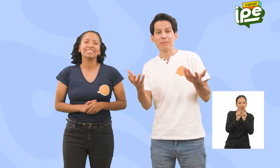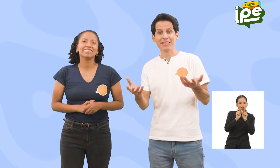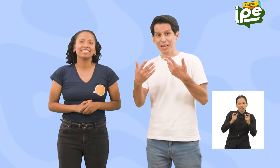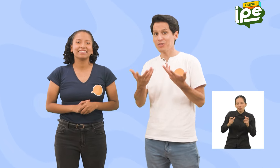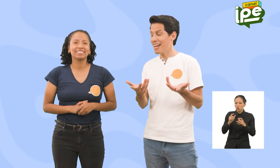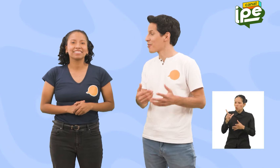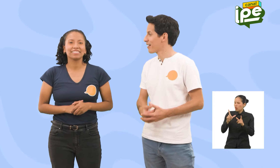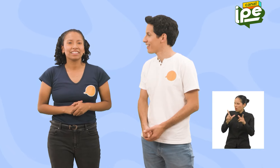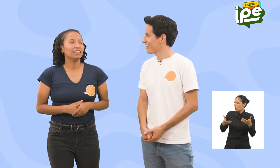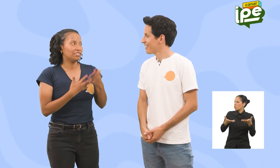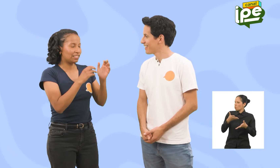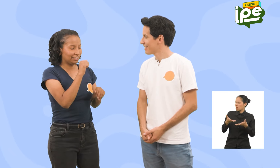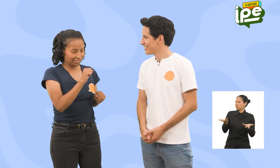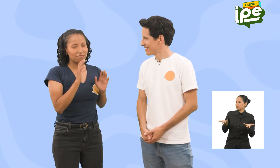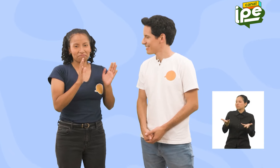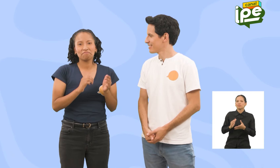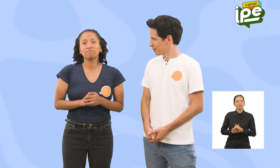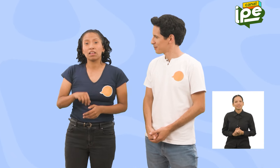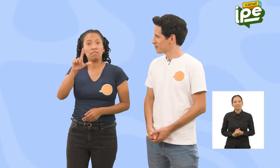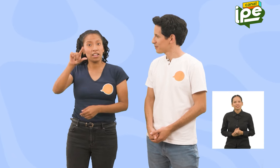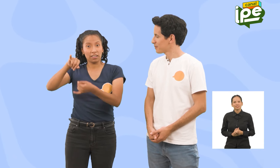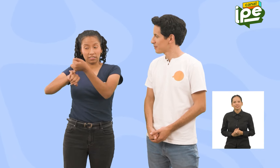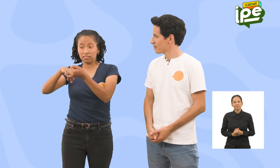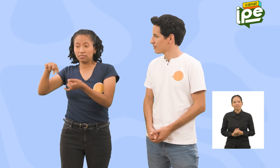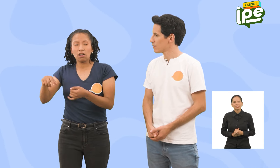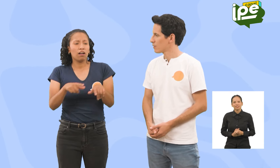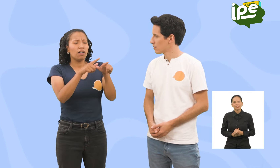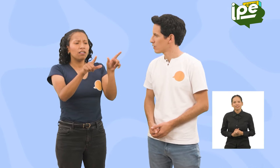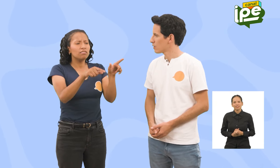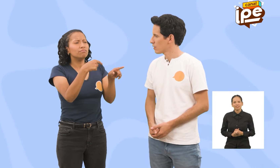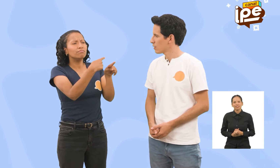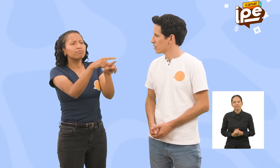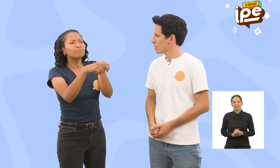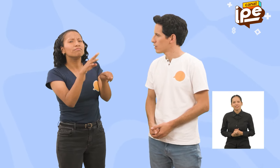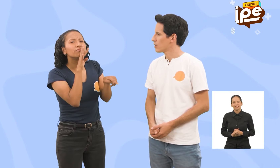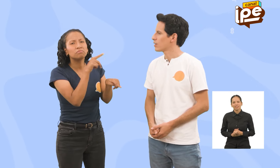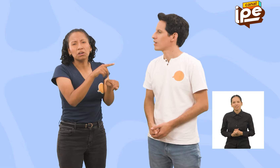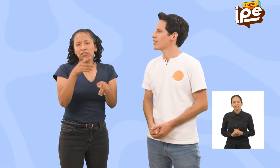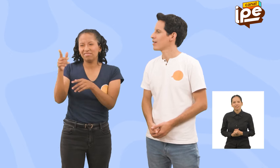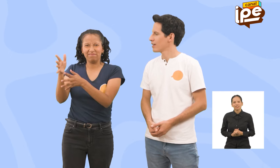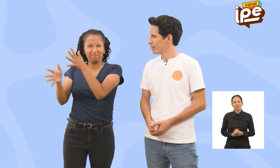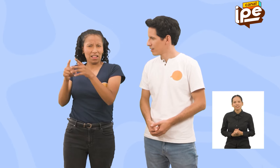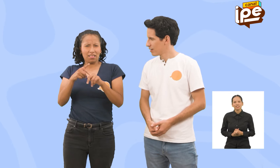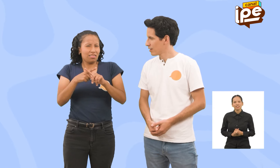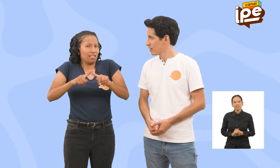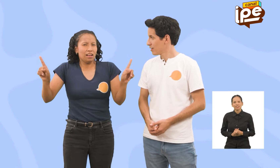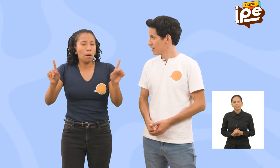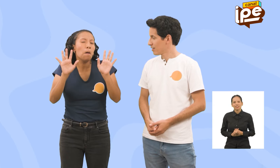gramática de una lengua Así es la lsp tiene características muy diferentes pero equivalentes a